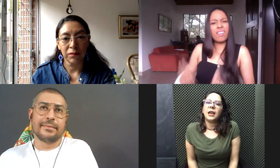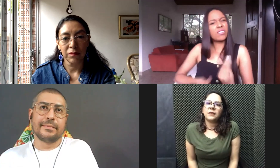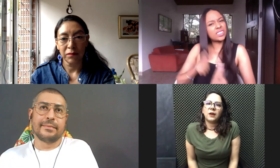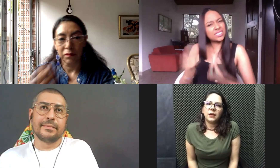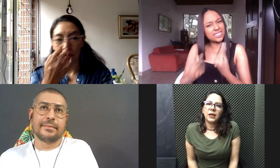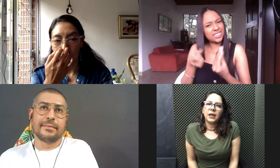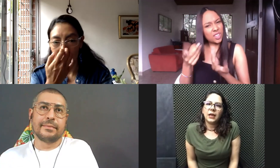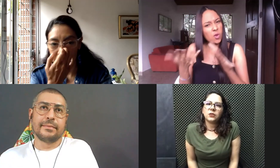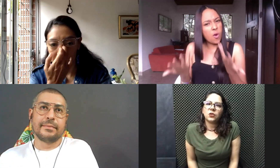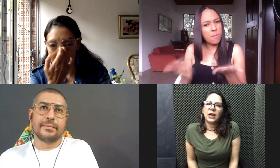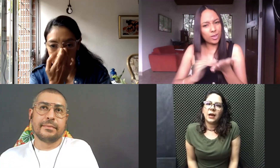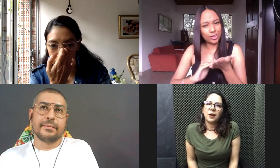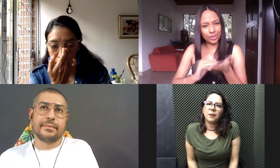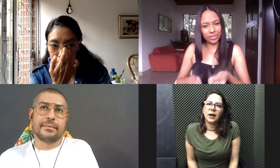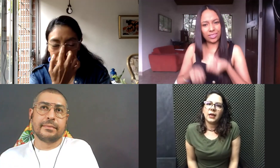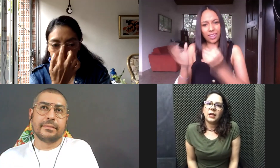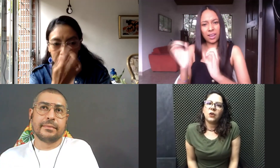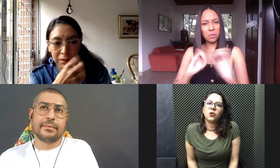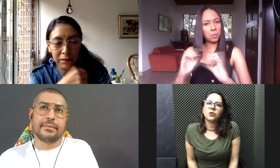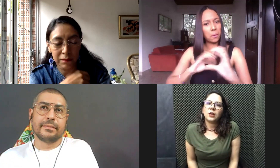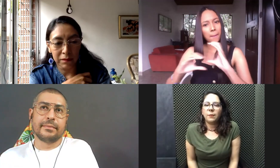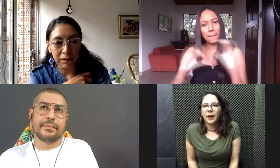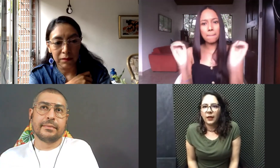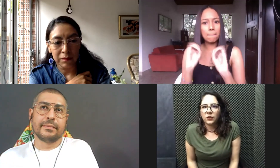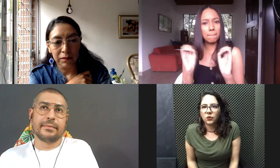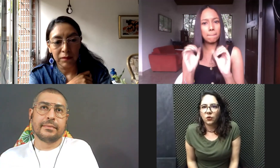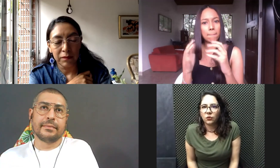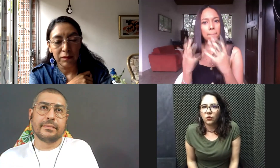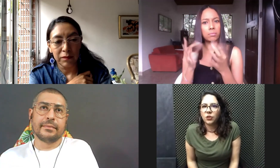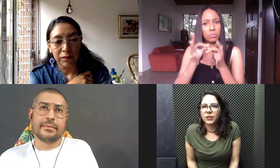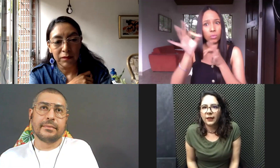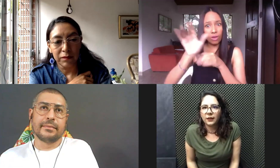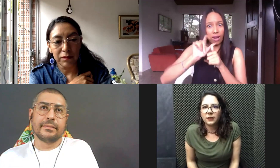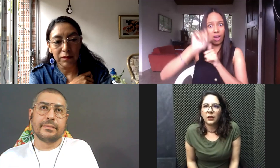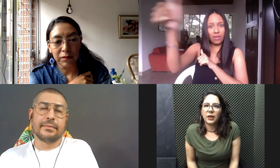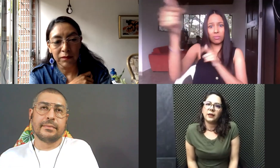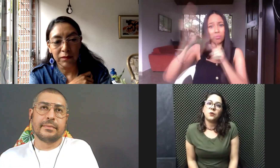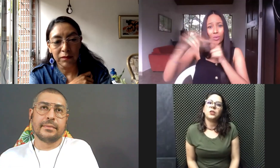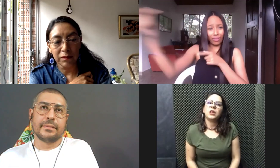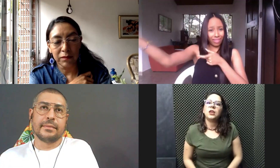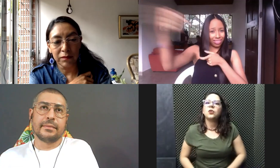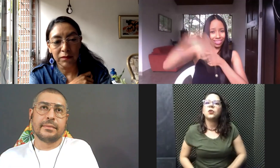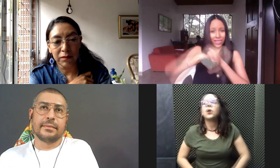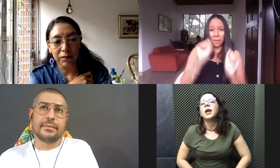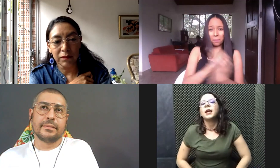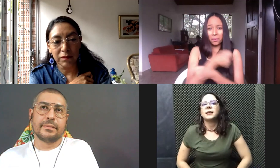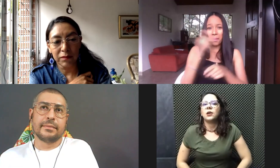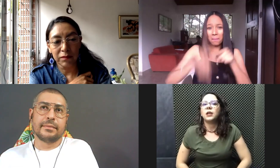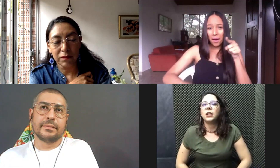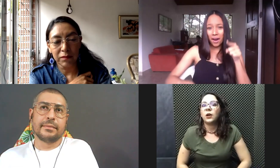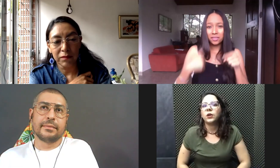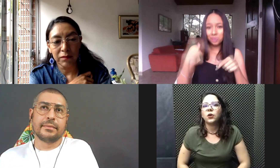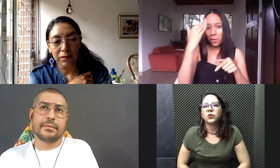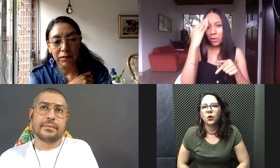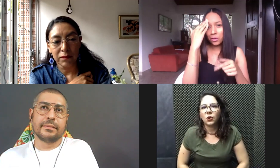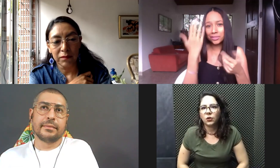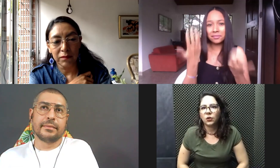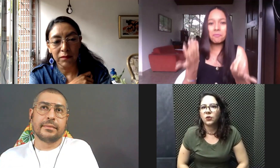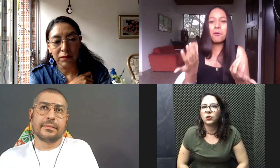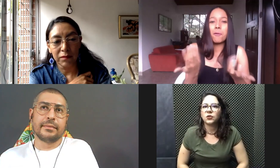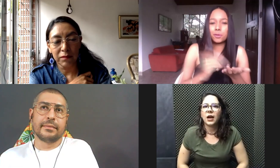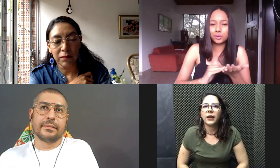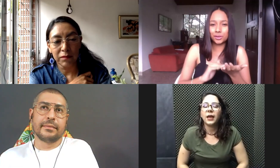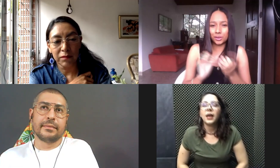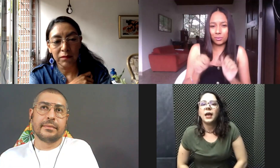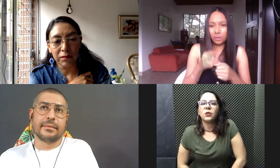en las familias donde la mamá y el padre son oyentes. Hay un niño que es el único sordo,